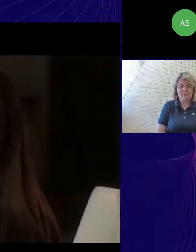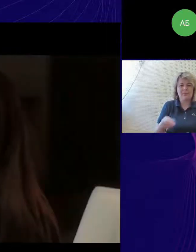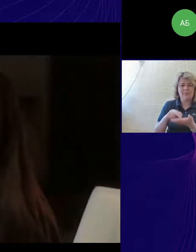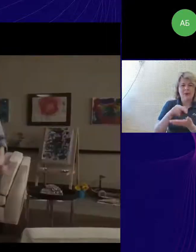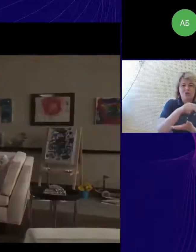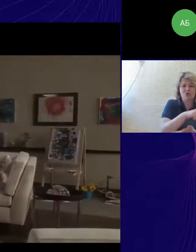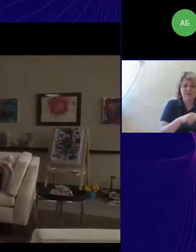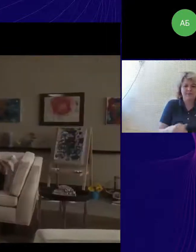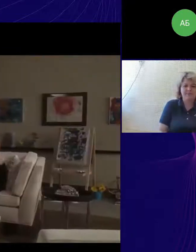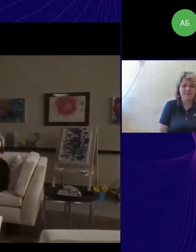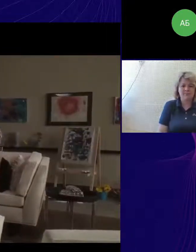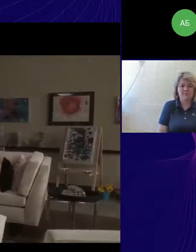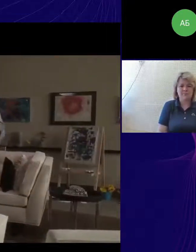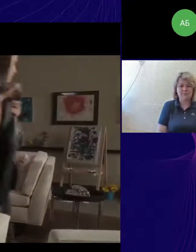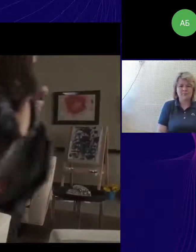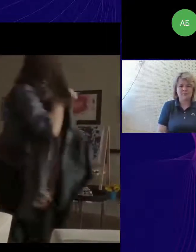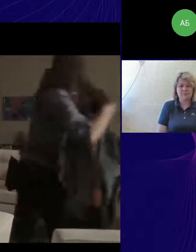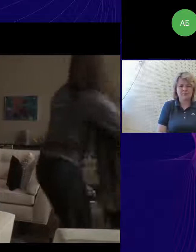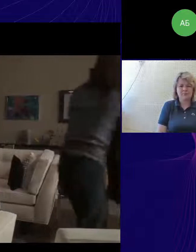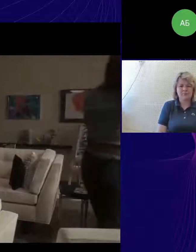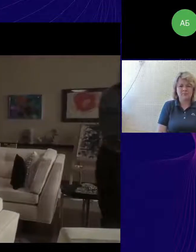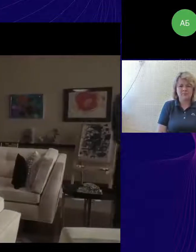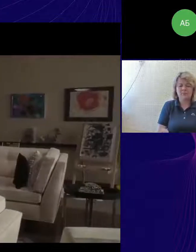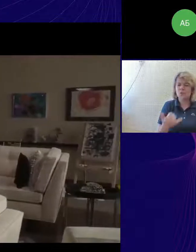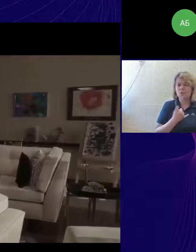У нас мало времени. Все будет в порядке.